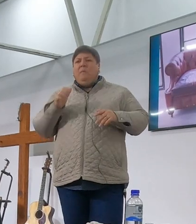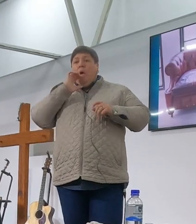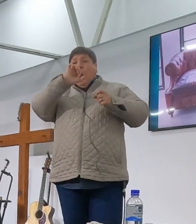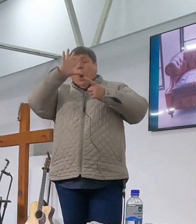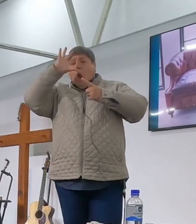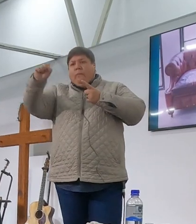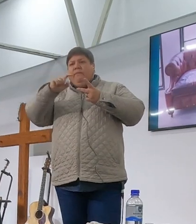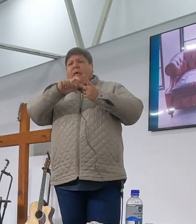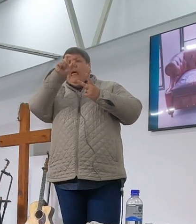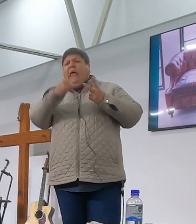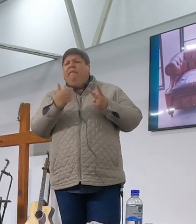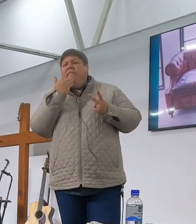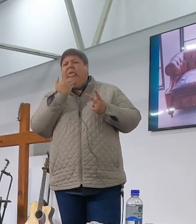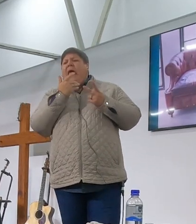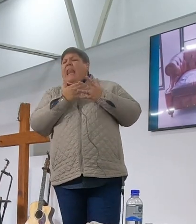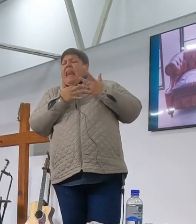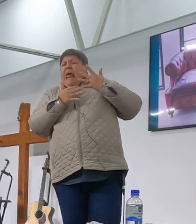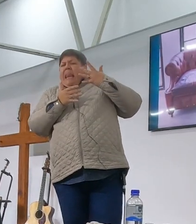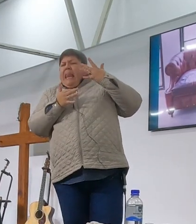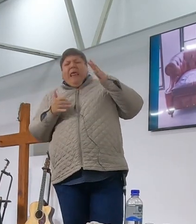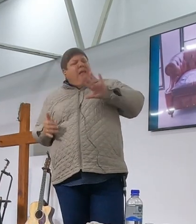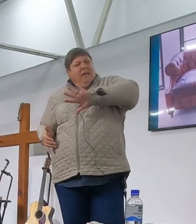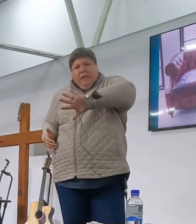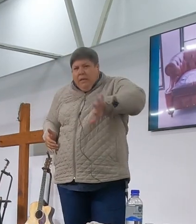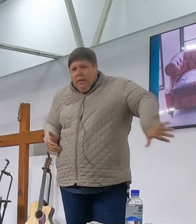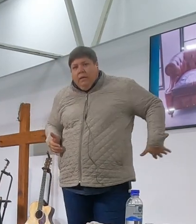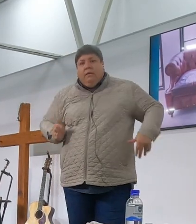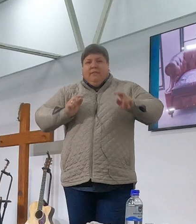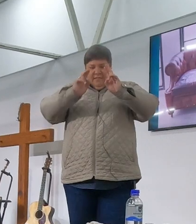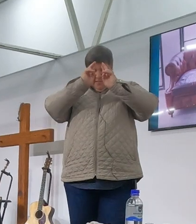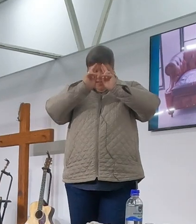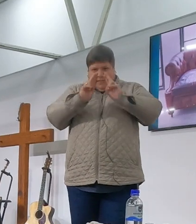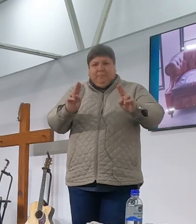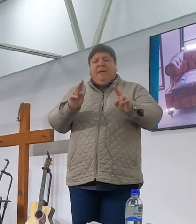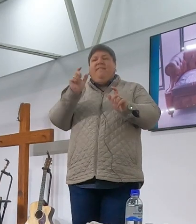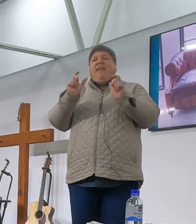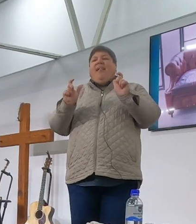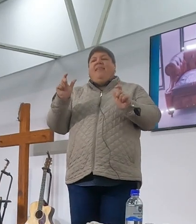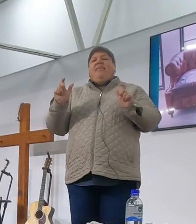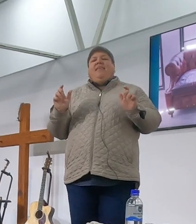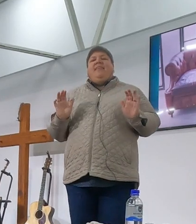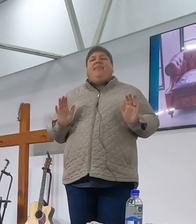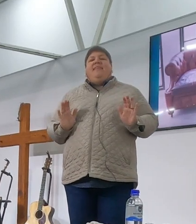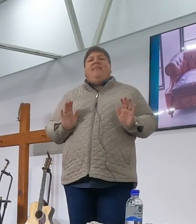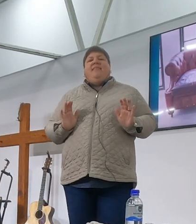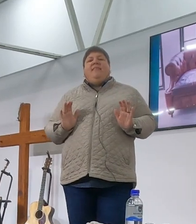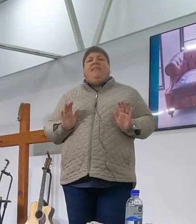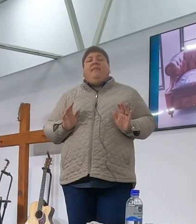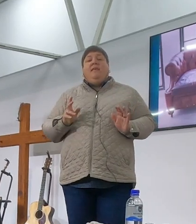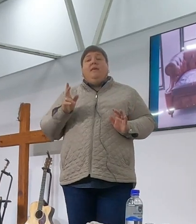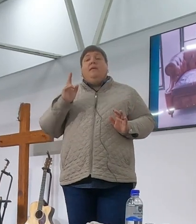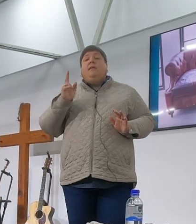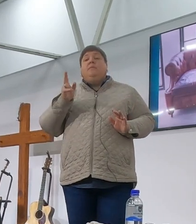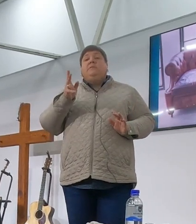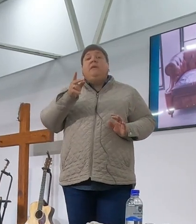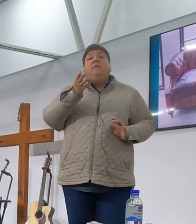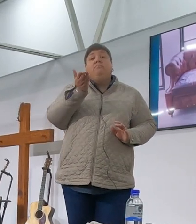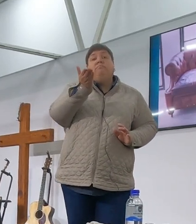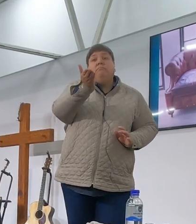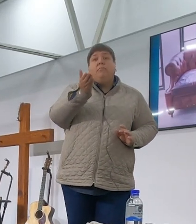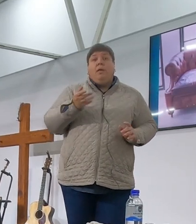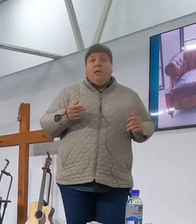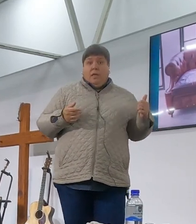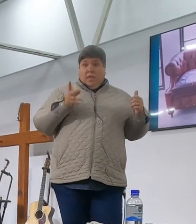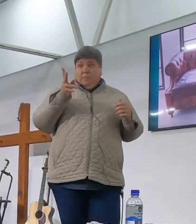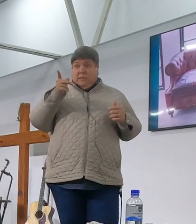hulle glo nie, maak nie saak wat hulle gedoen het nie, maak nie saak wat hulle gaan doen nie. Ek kan respek hê vir jou en ek wil hê jy moet weet, dalk is jy daai